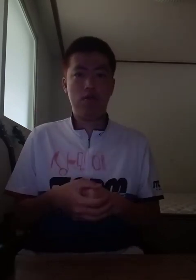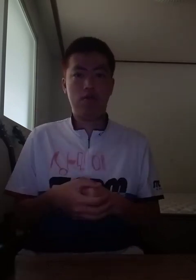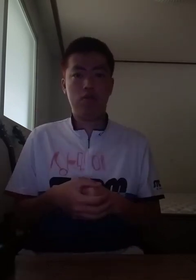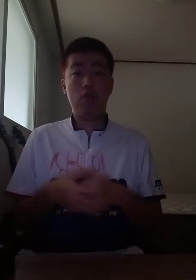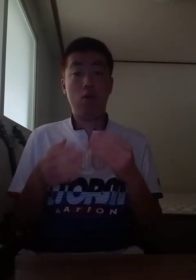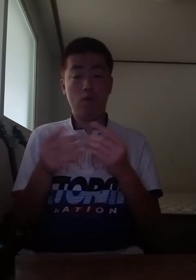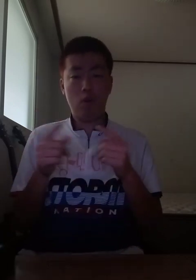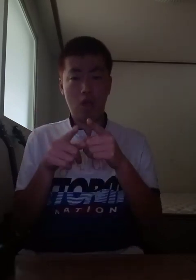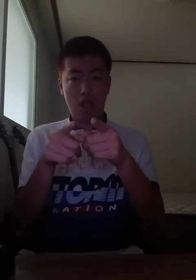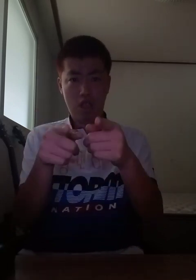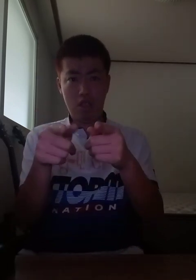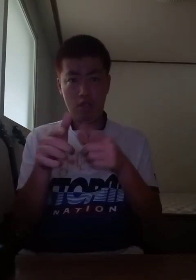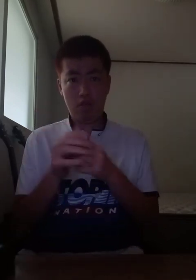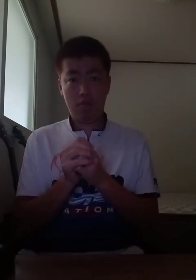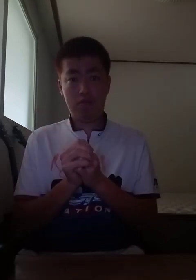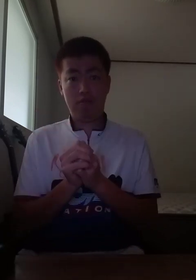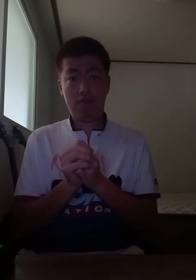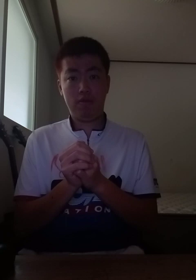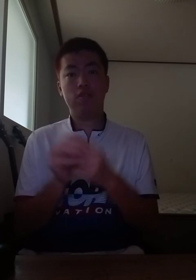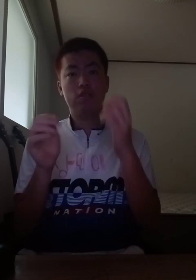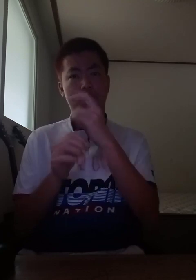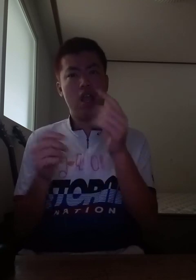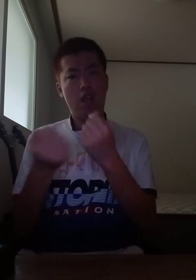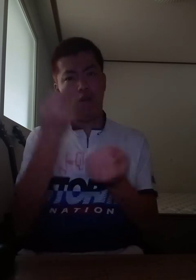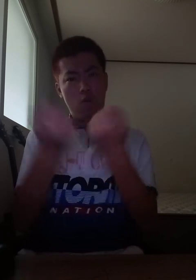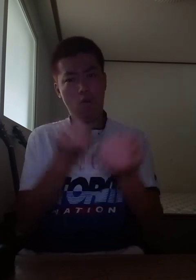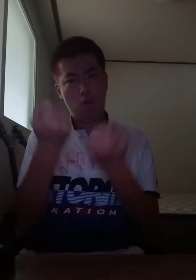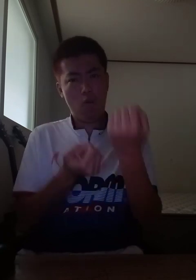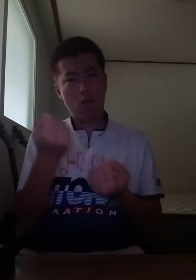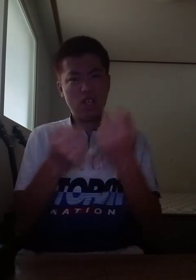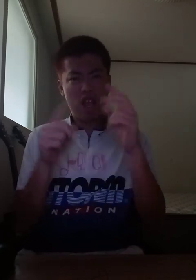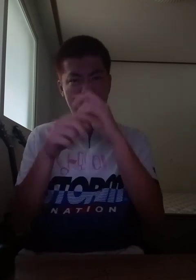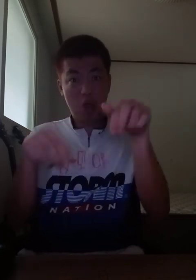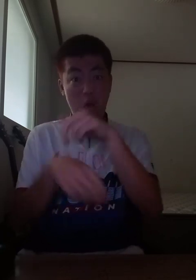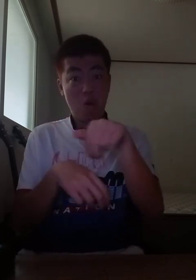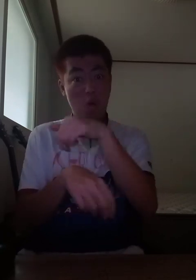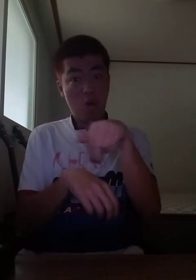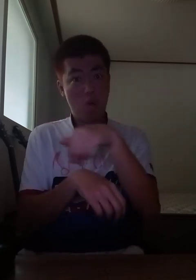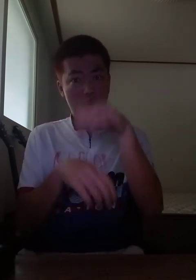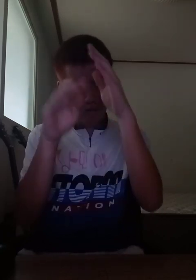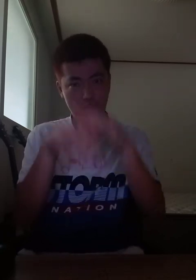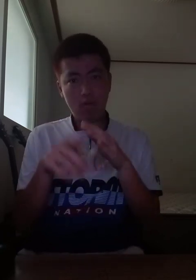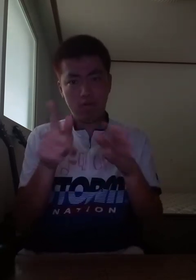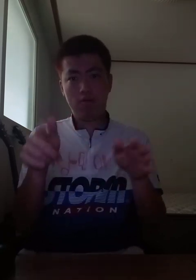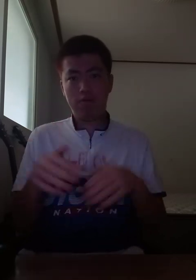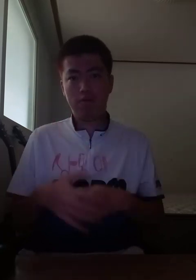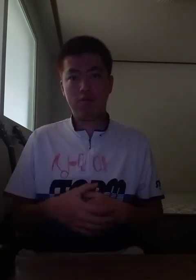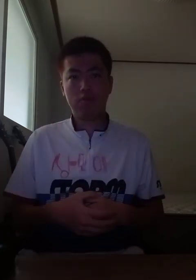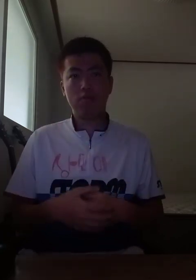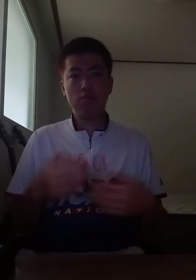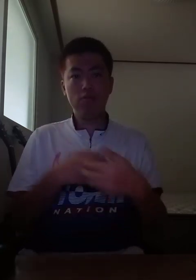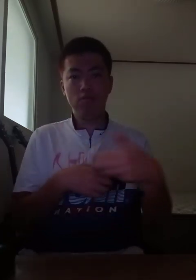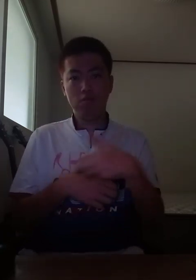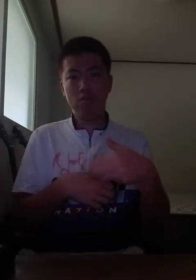더 가봤습니다. 이번에는 자전거 우선 도로에 대형 버스가 주차되어 있습니다. 버스 정류장도